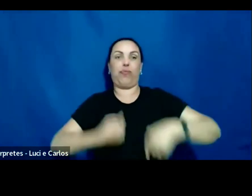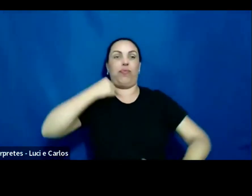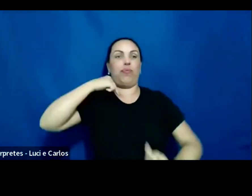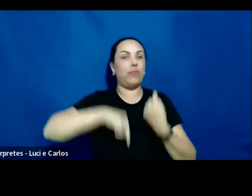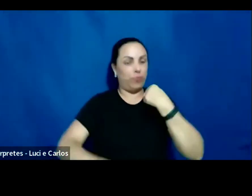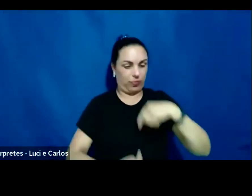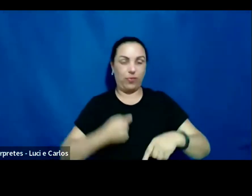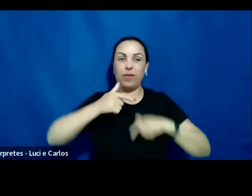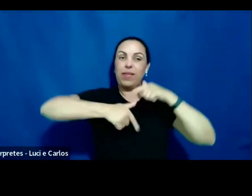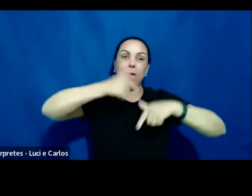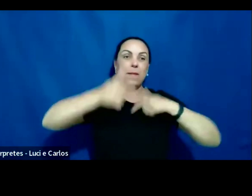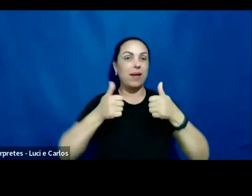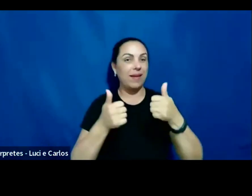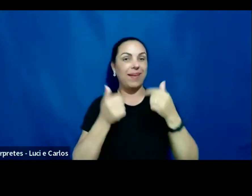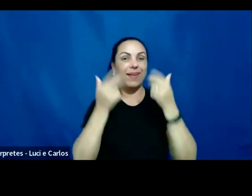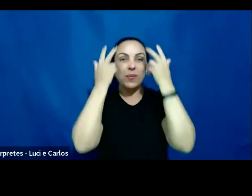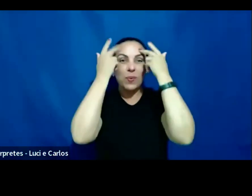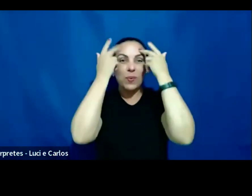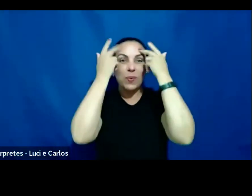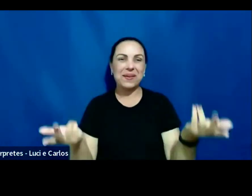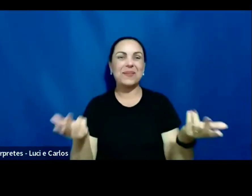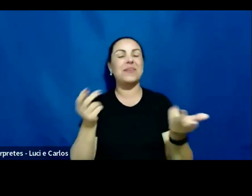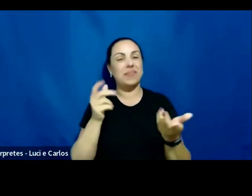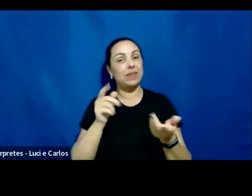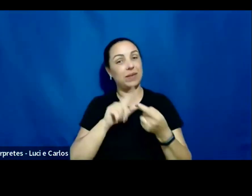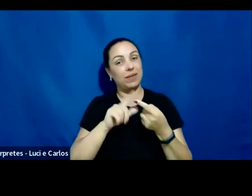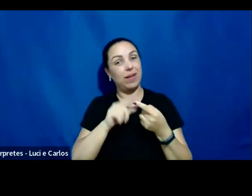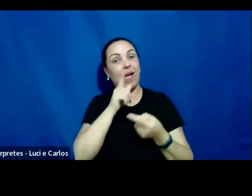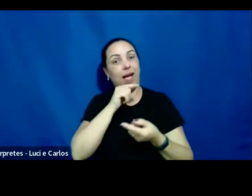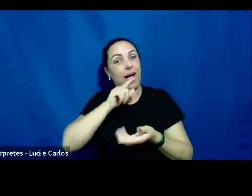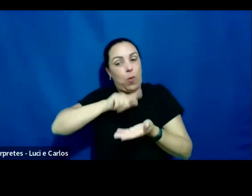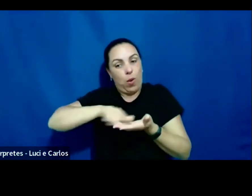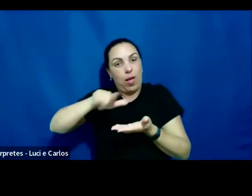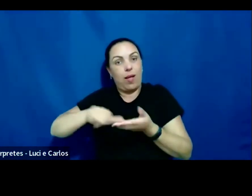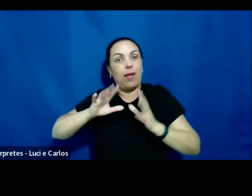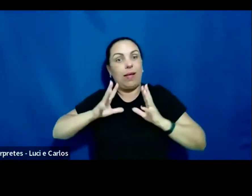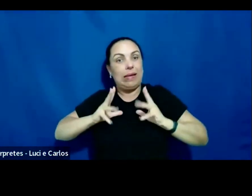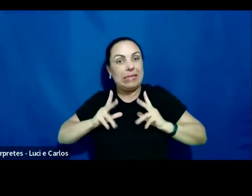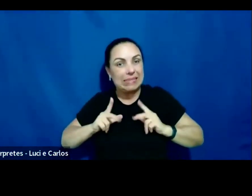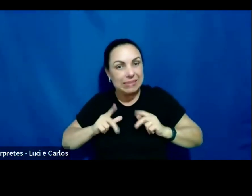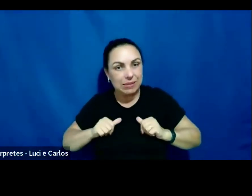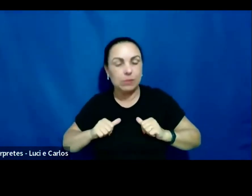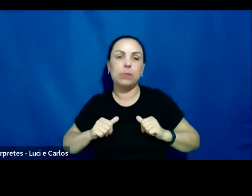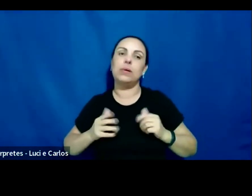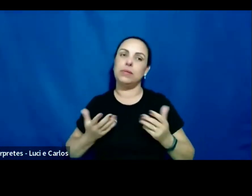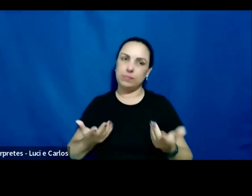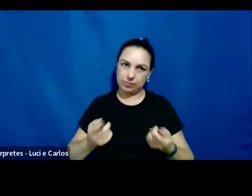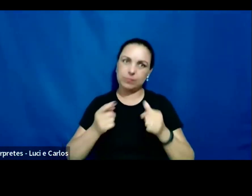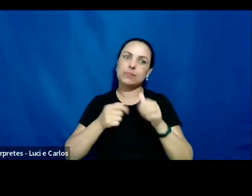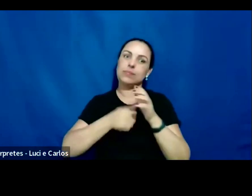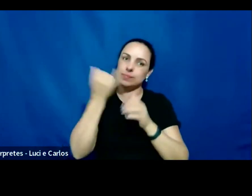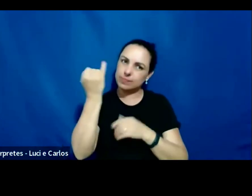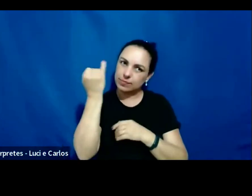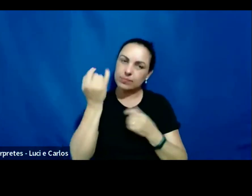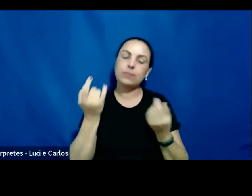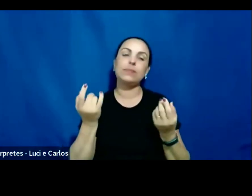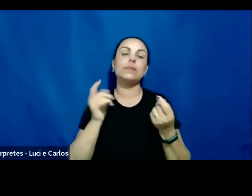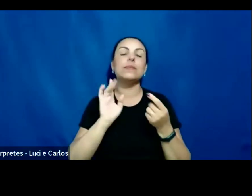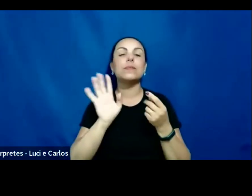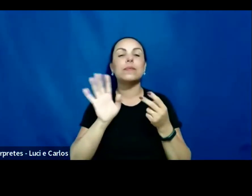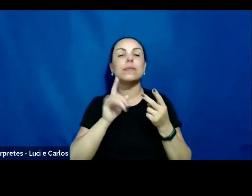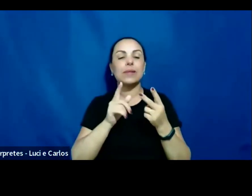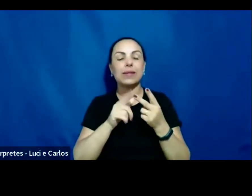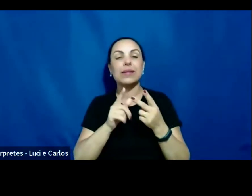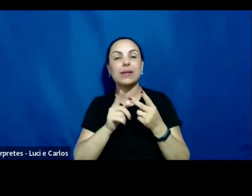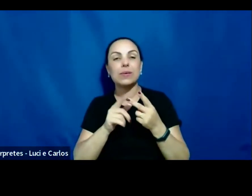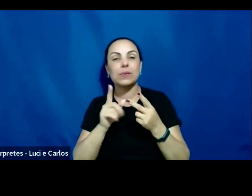importante. A água, primeiramente, a água ela tem que ser uma água limpa. Concorda? Você não pode beber uma água suja. Segundo, por exemplo, se